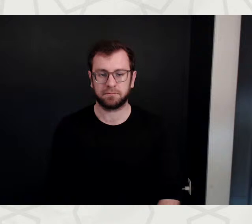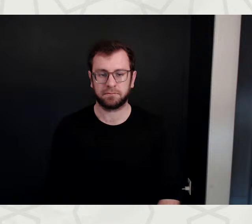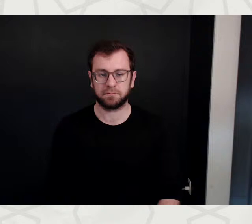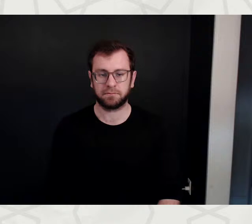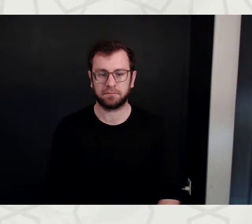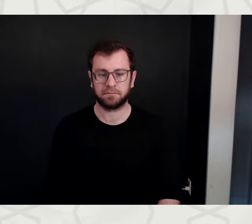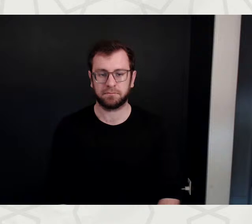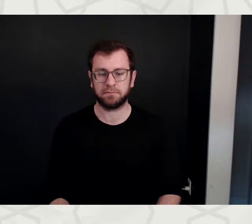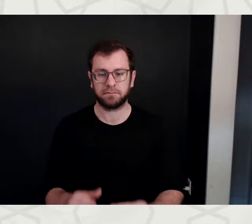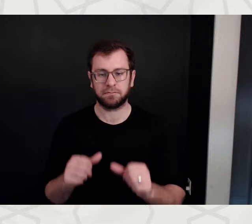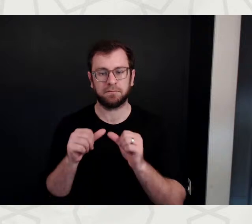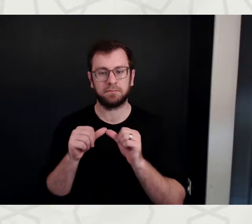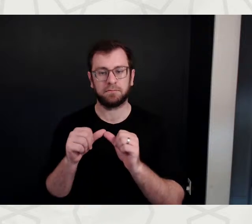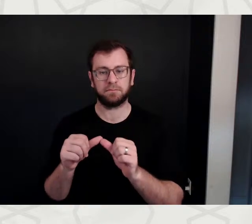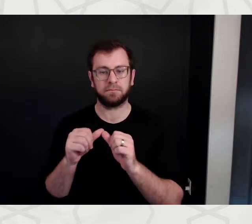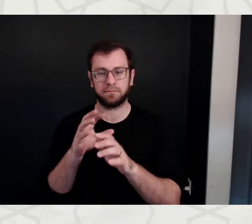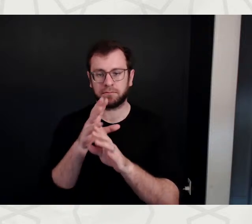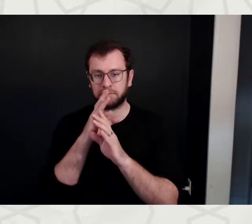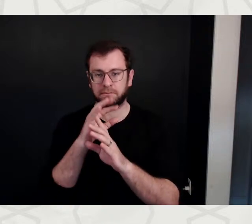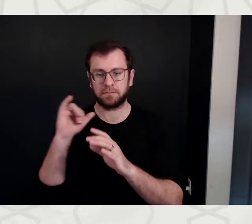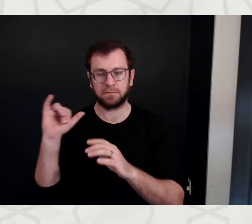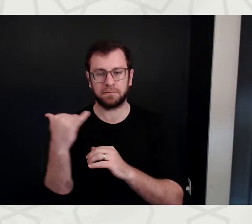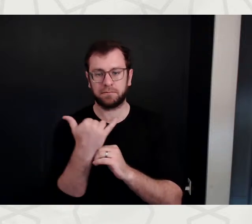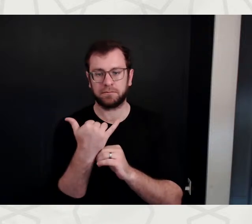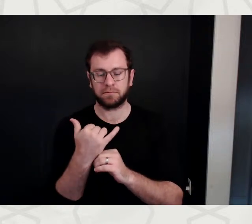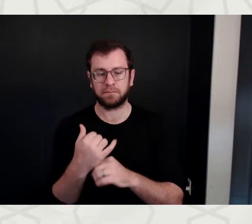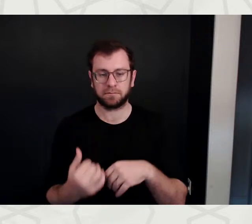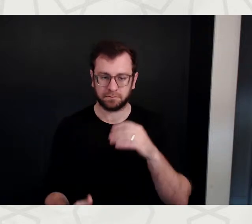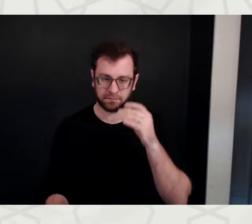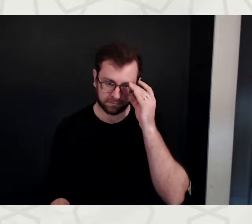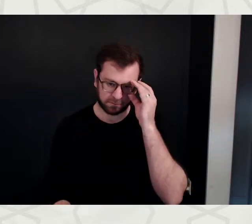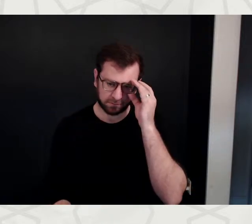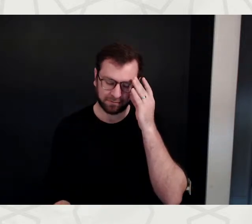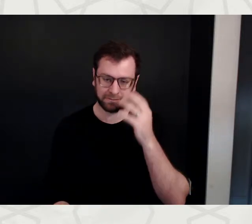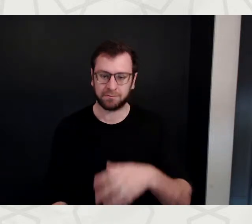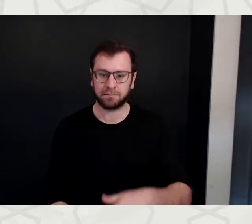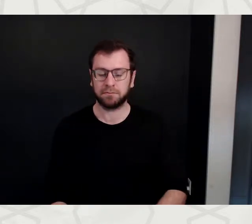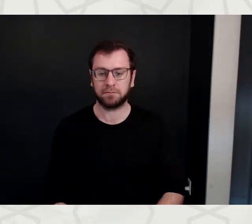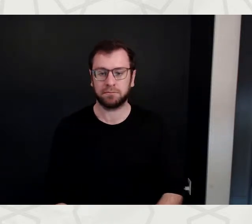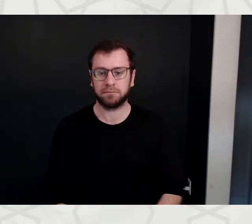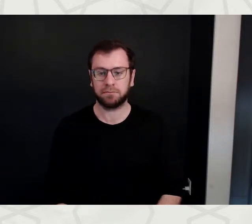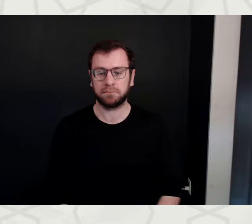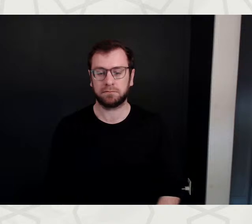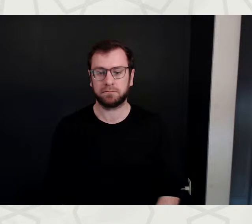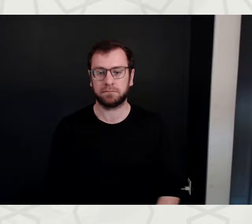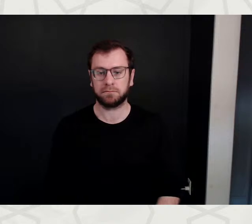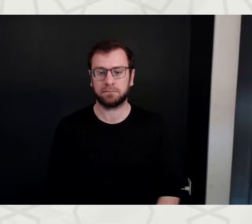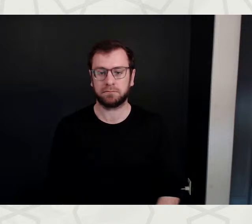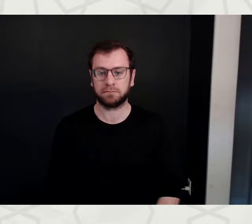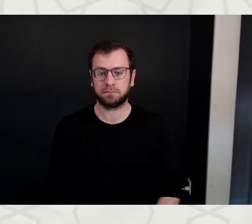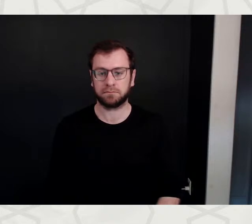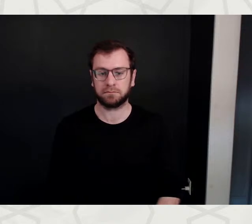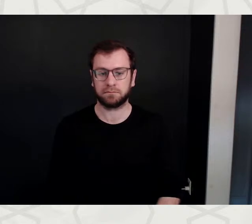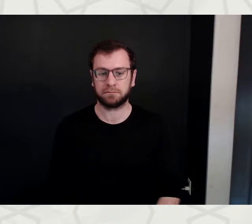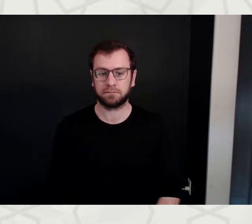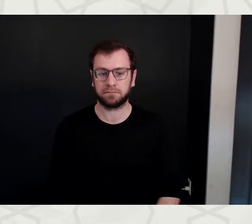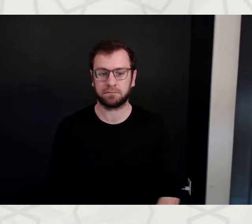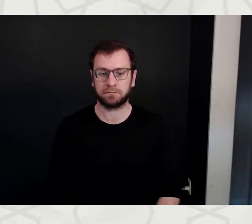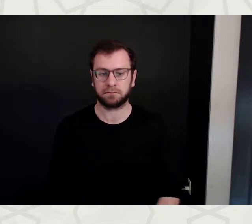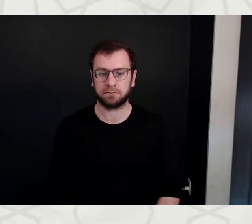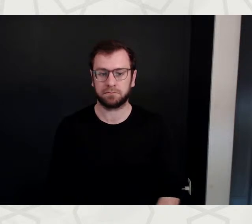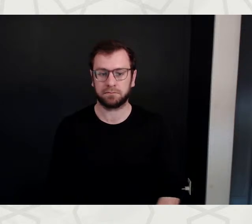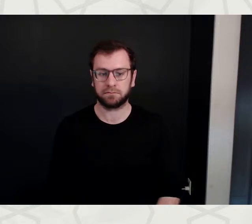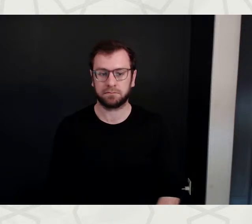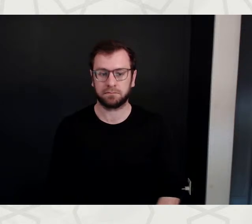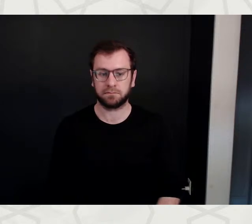بأسهم بينهم واشفي صدور قوم مؤمنين. اللهم لا تدع لنا ذنبا إلا غفرته ولا هما